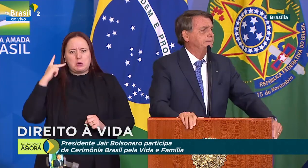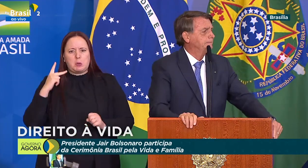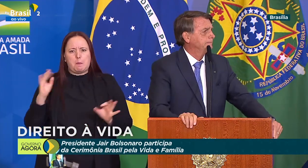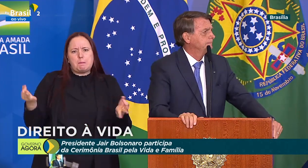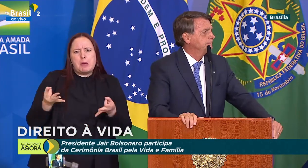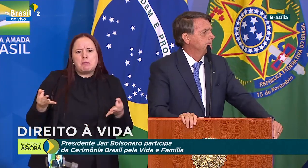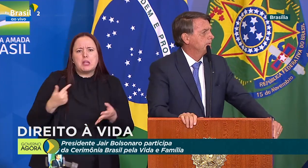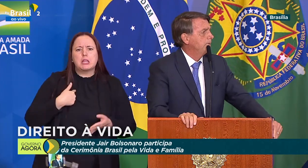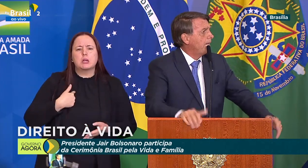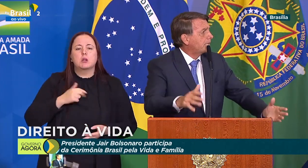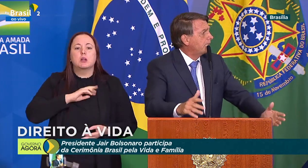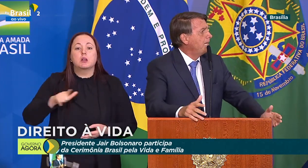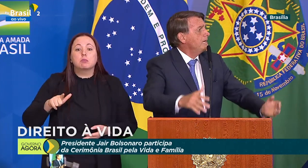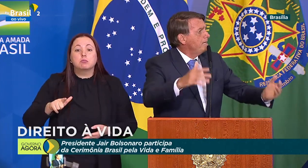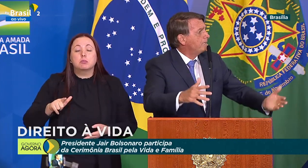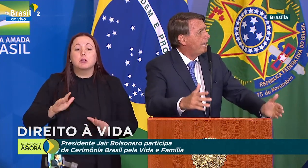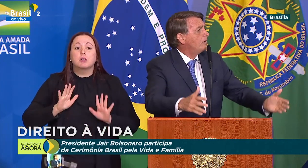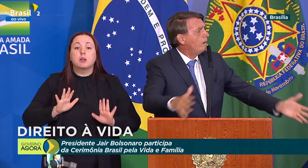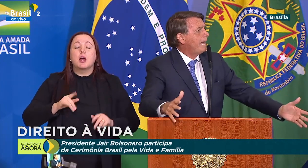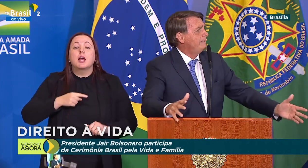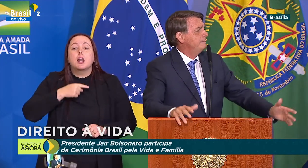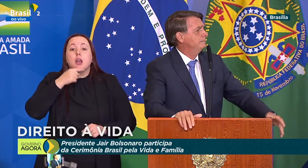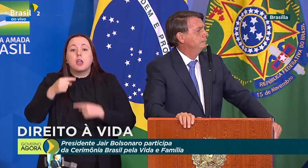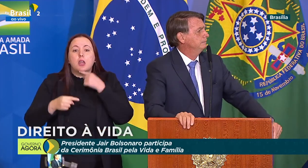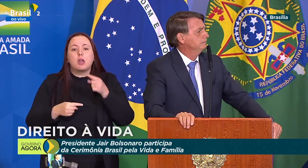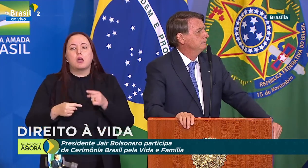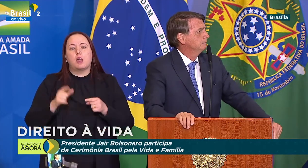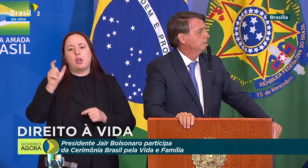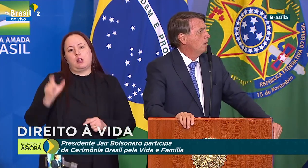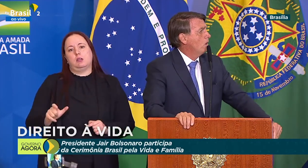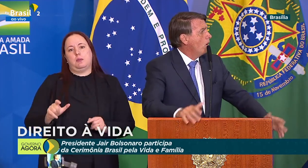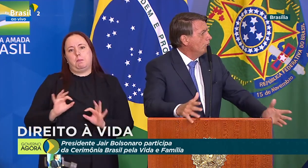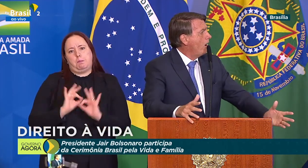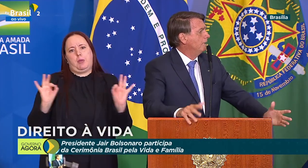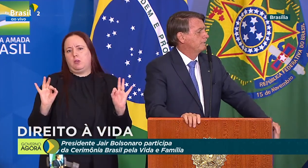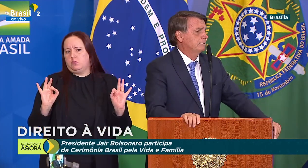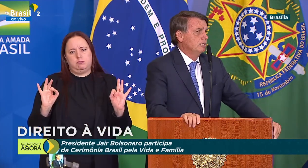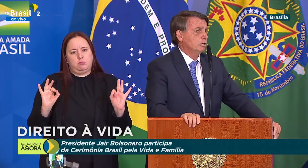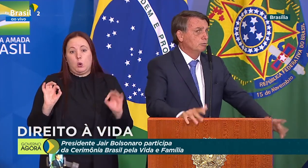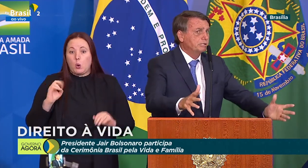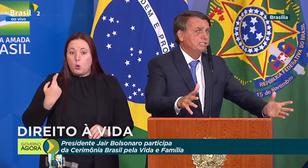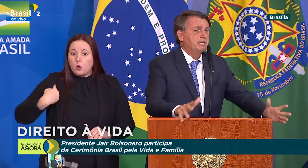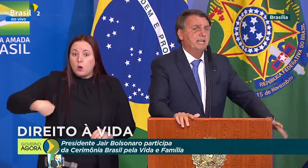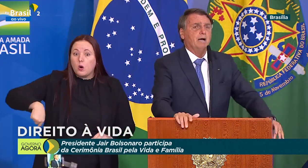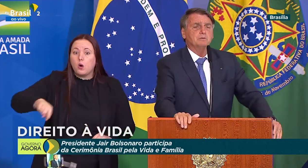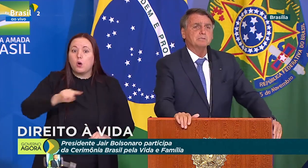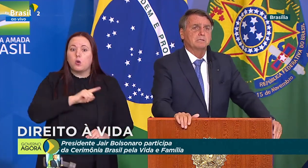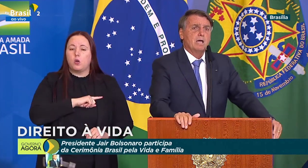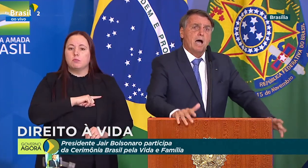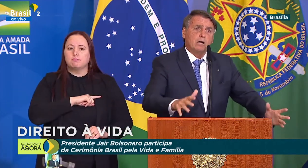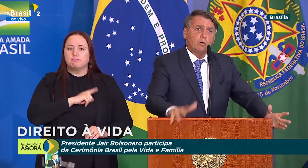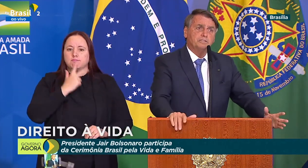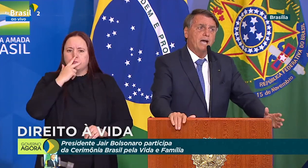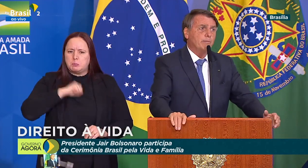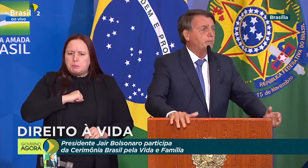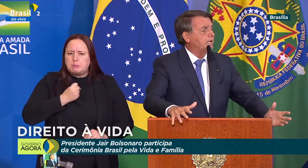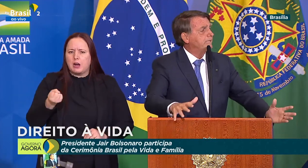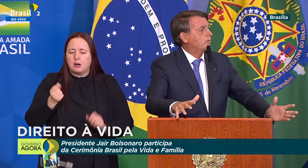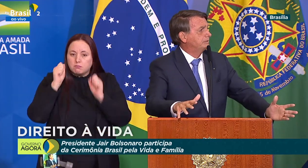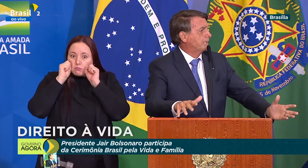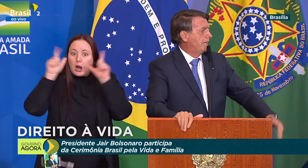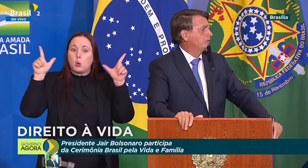perfeita e assim ninguém mulher ou nós nos indignamos